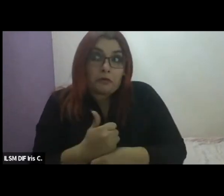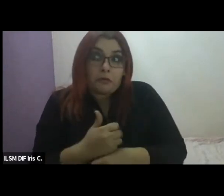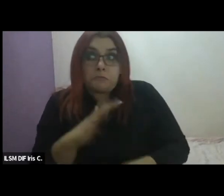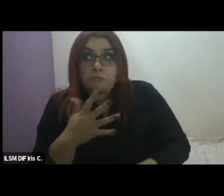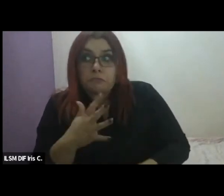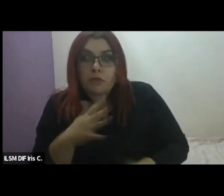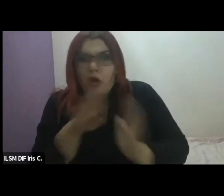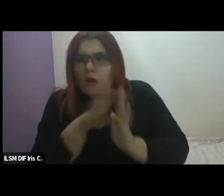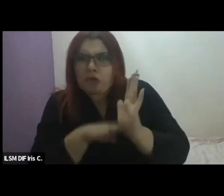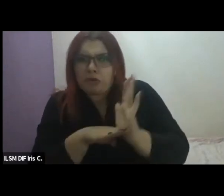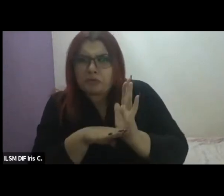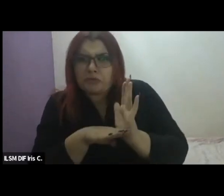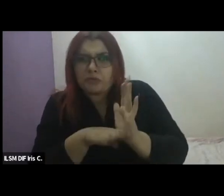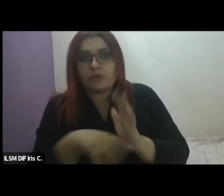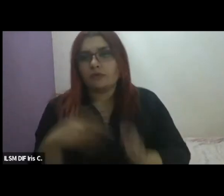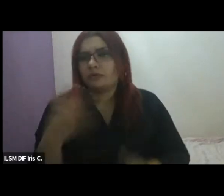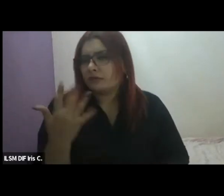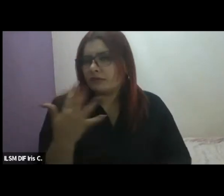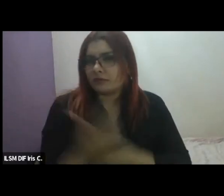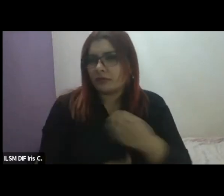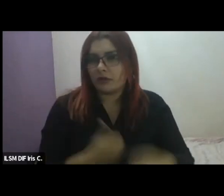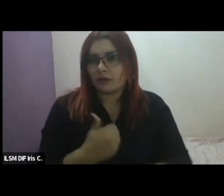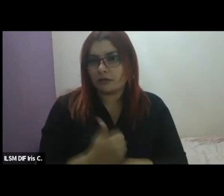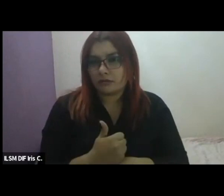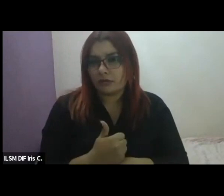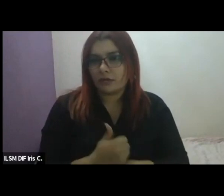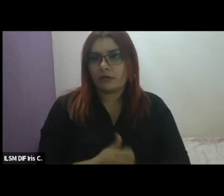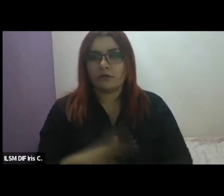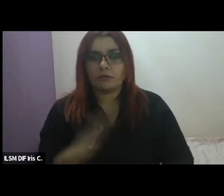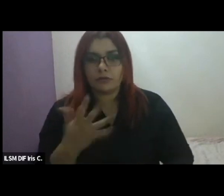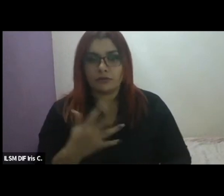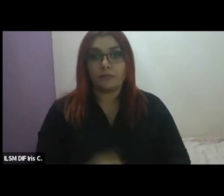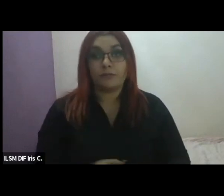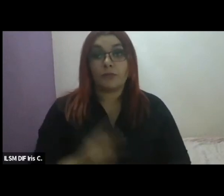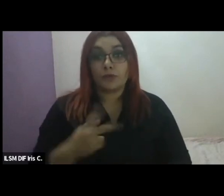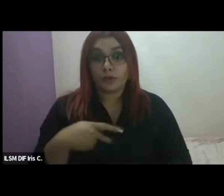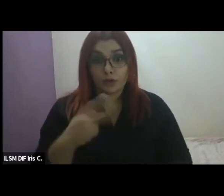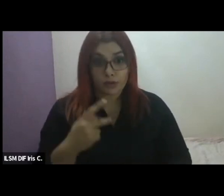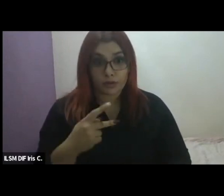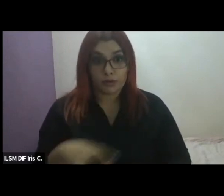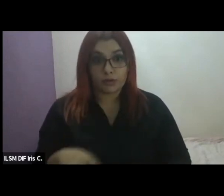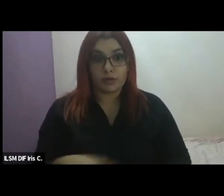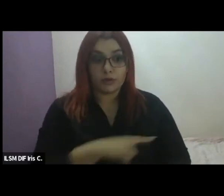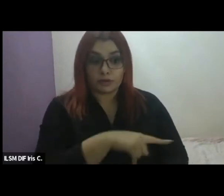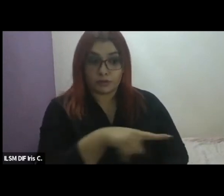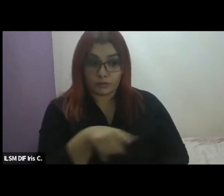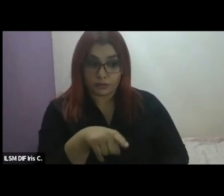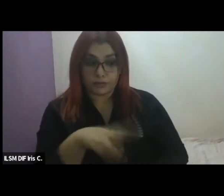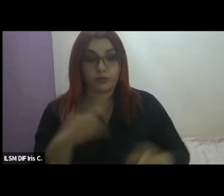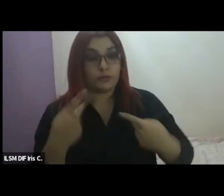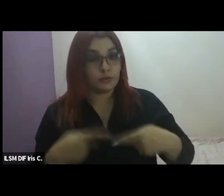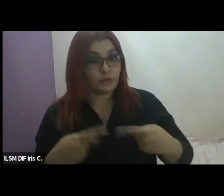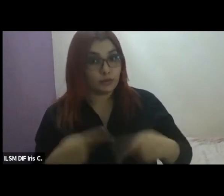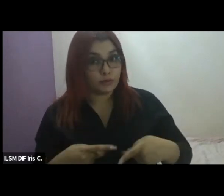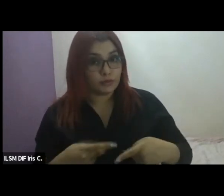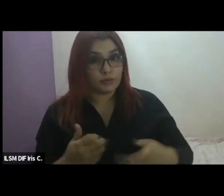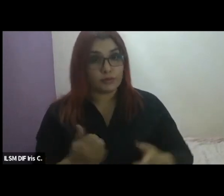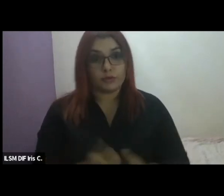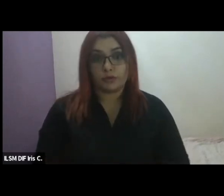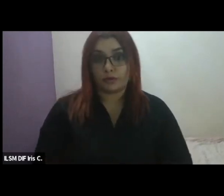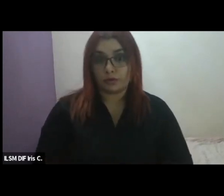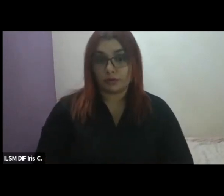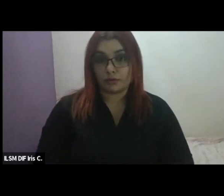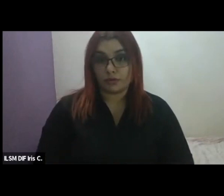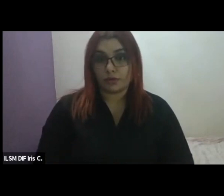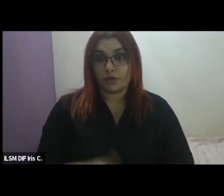150, pero que nos estamos refiriendo a una región en particular de la Tierra. En este caso, yo